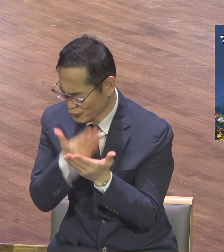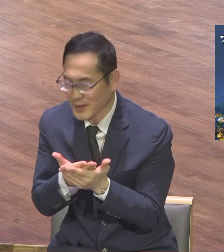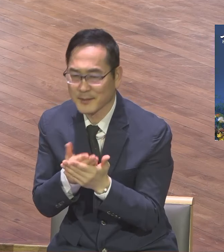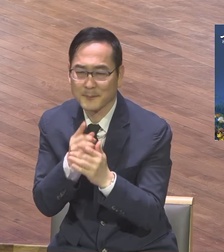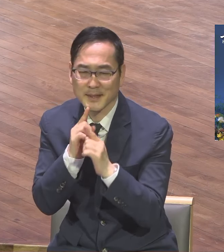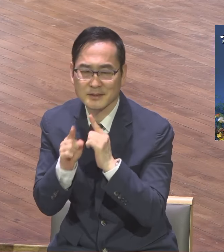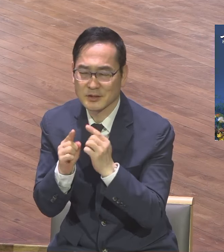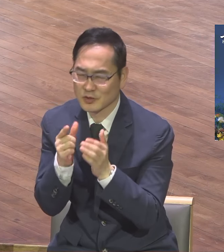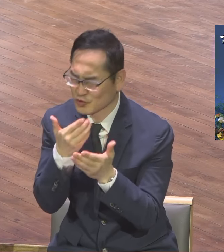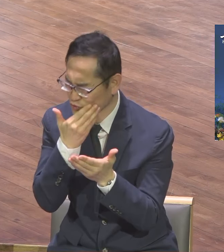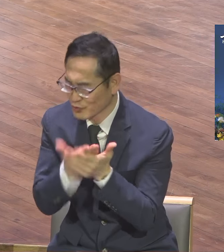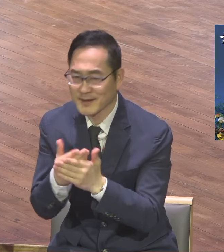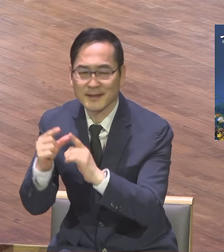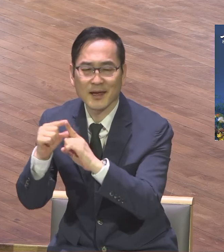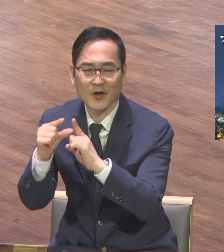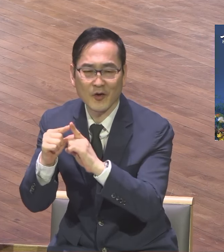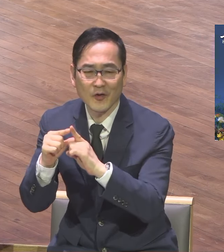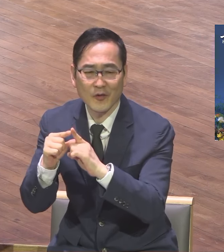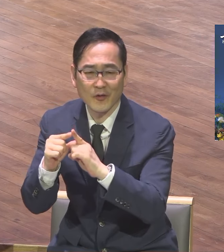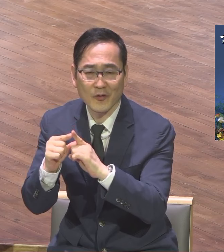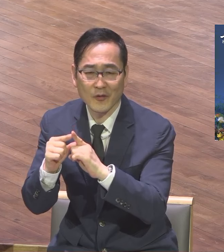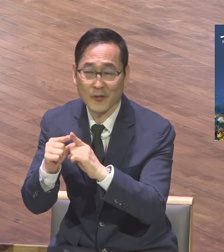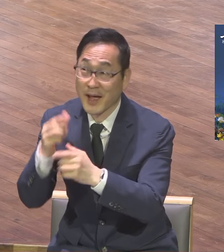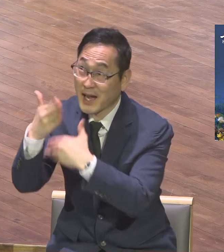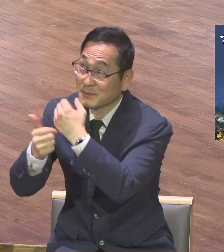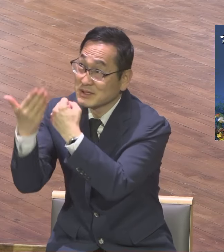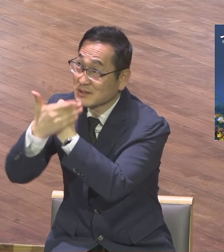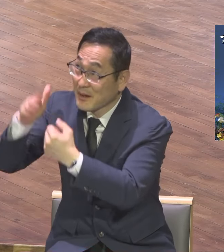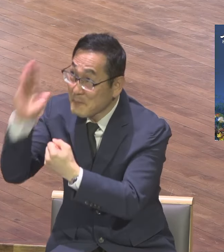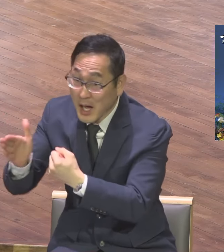하나님의 절대 은혜가 아니면 우리는 존재할 수가 없어요.